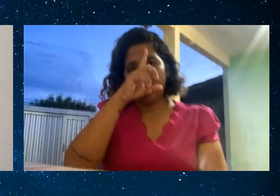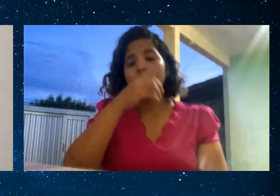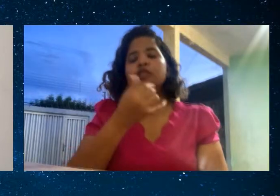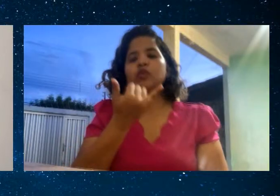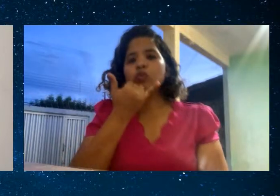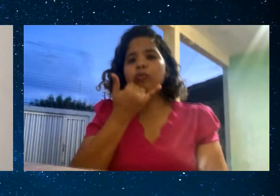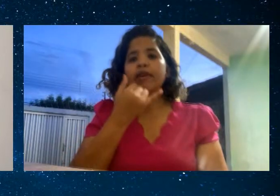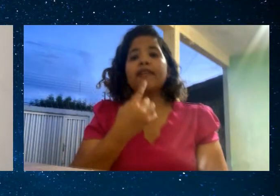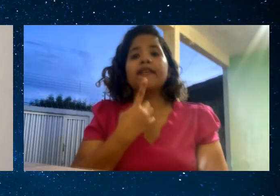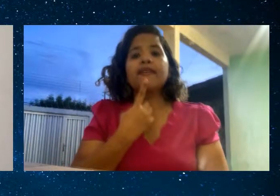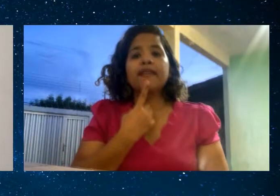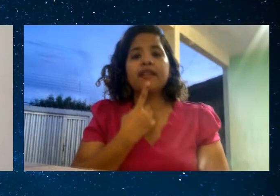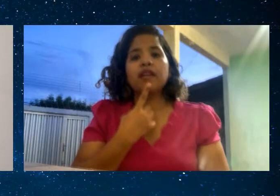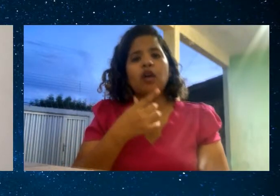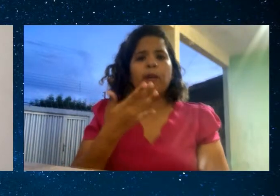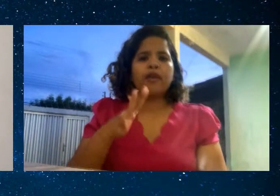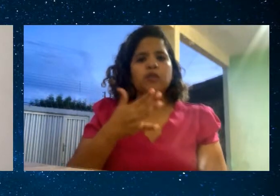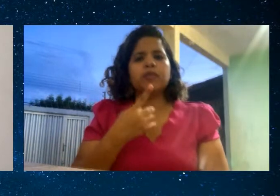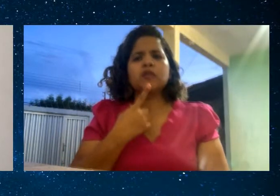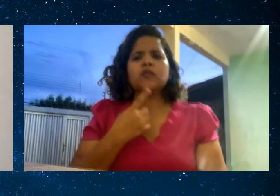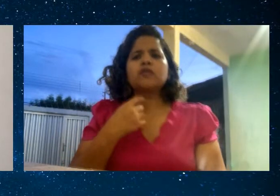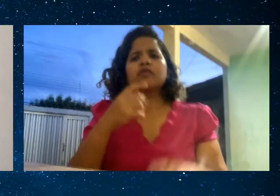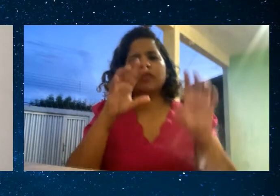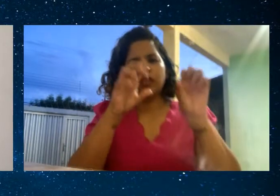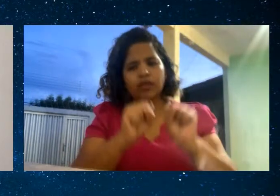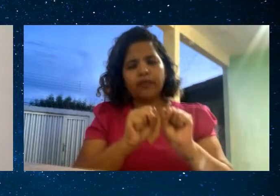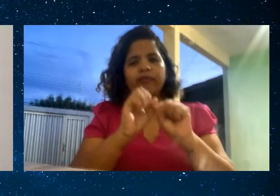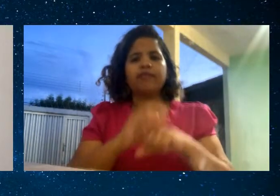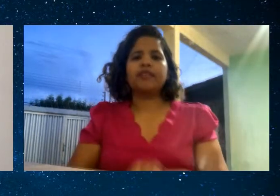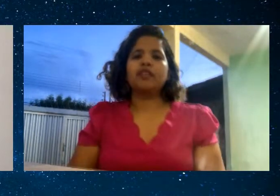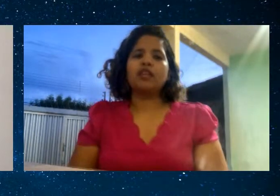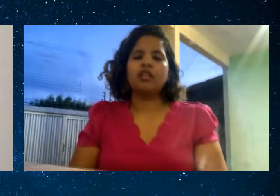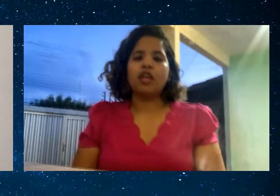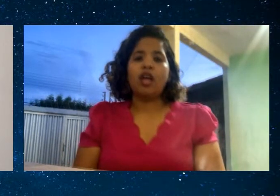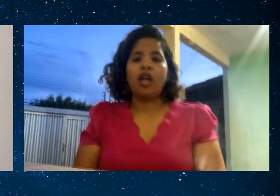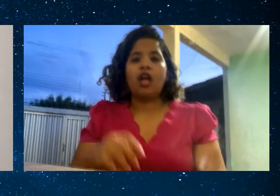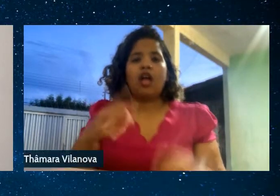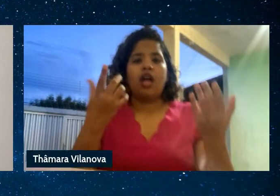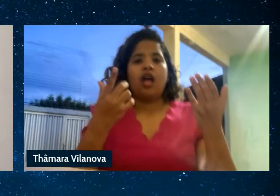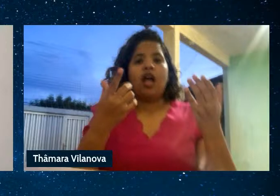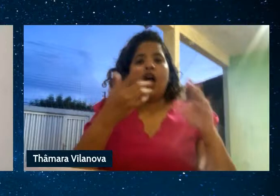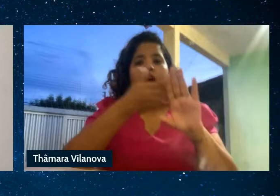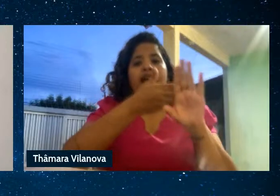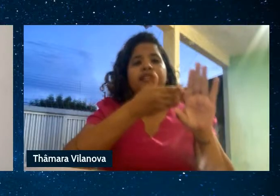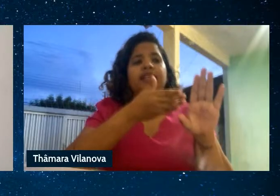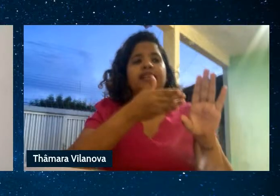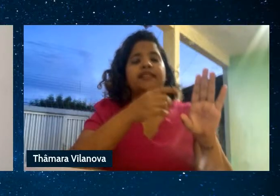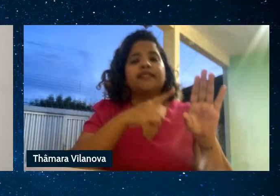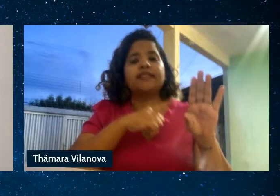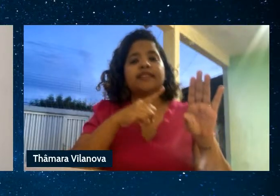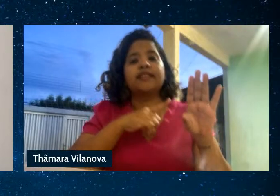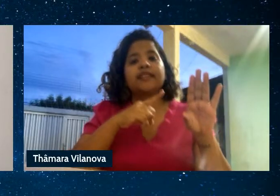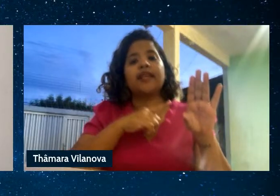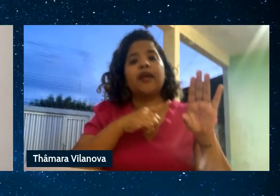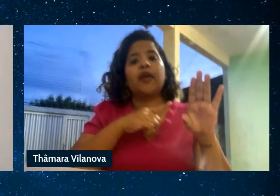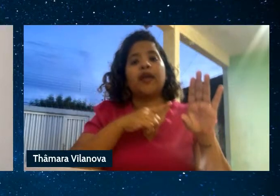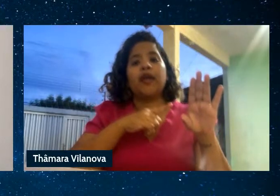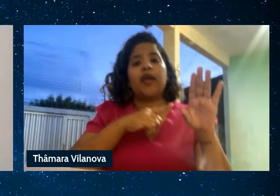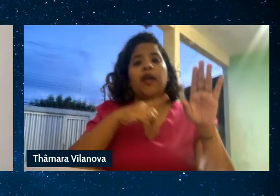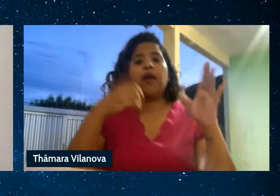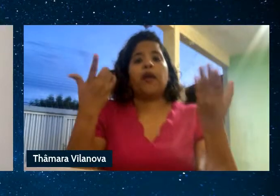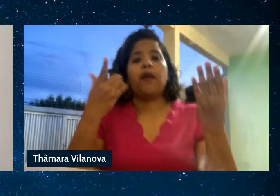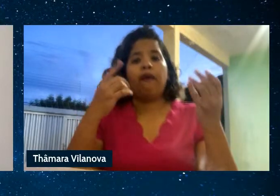tonalizados indo pro Ruivo eu estou no local onde atrás de mim temos uma parede do Tom